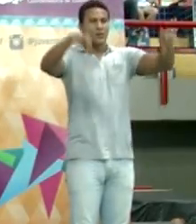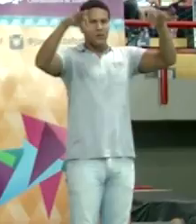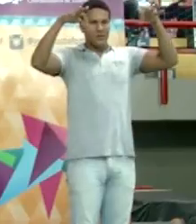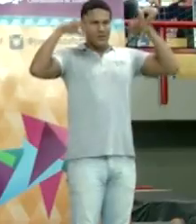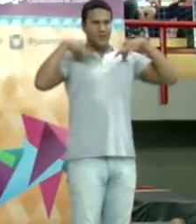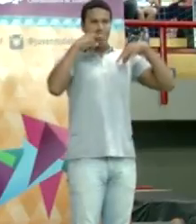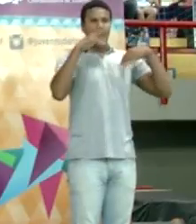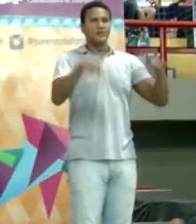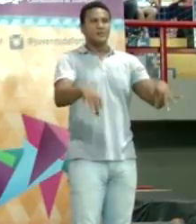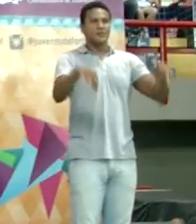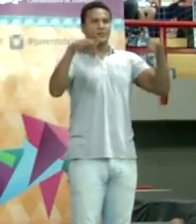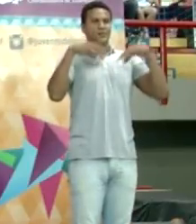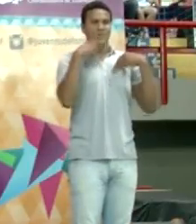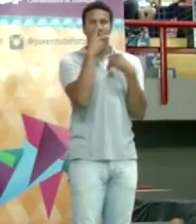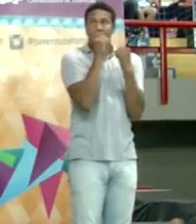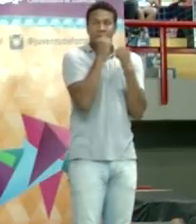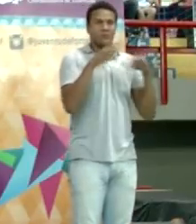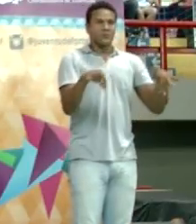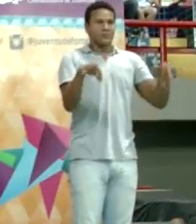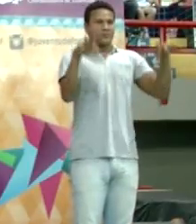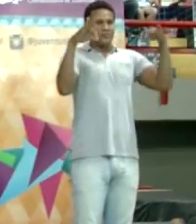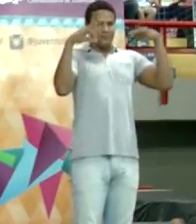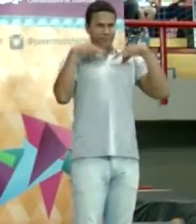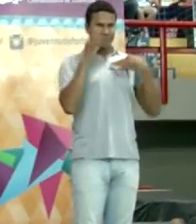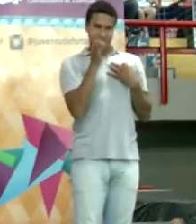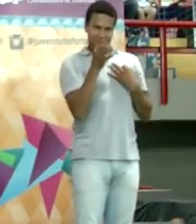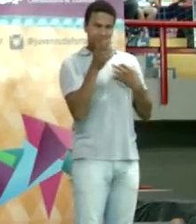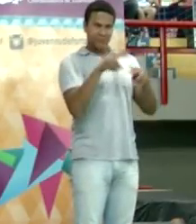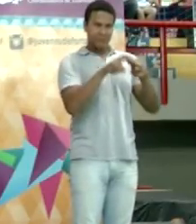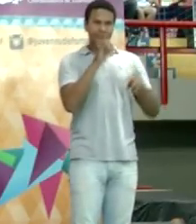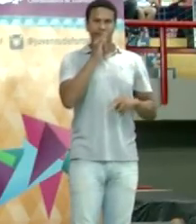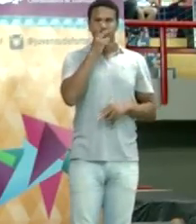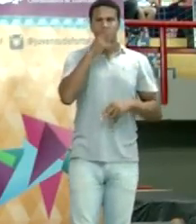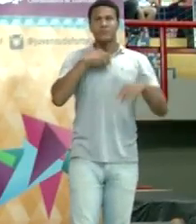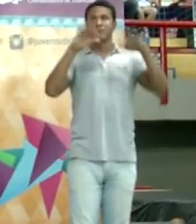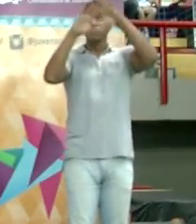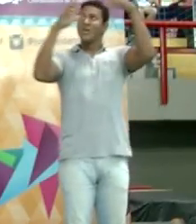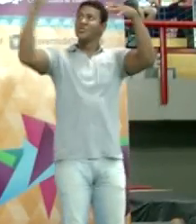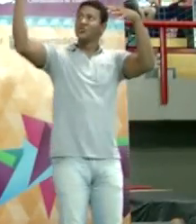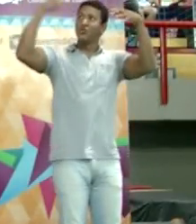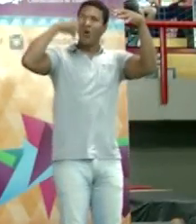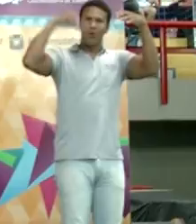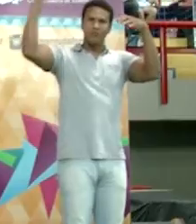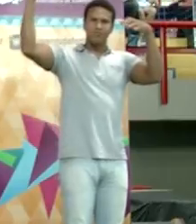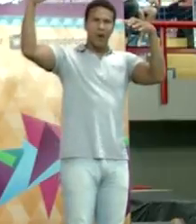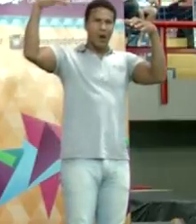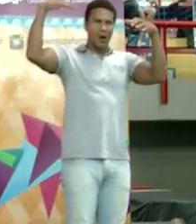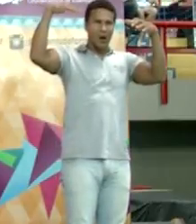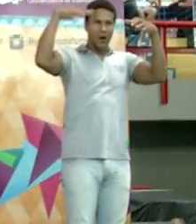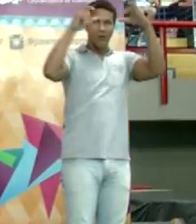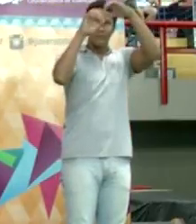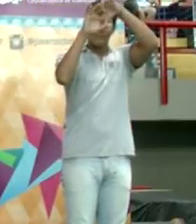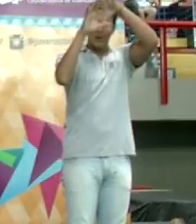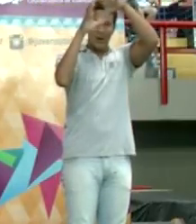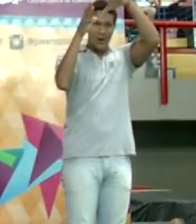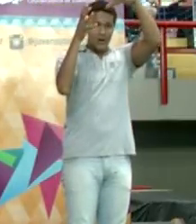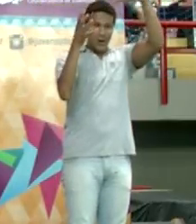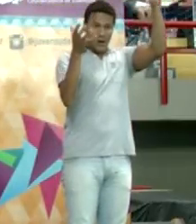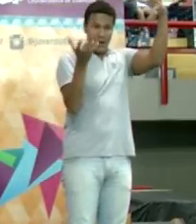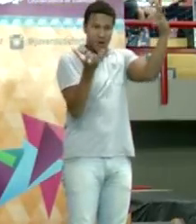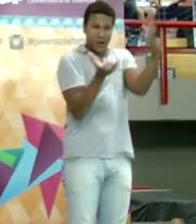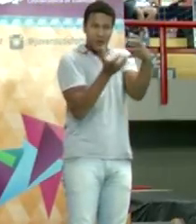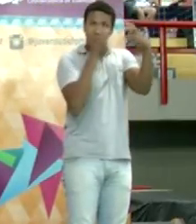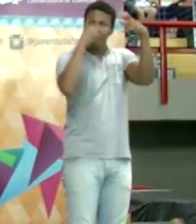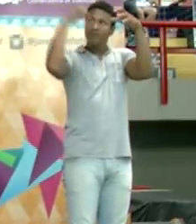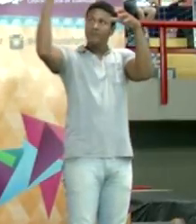de gases na verdade, em torno da Terra. Lá vem o Sol emitindo radiação ultravioleta,